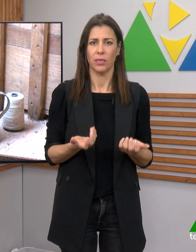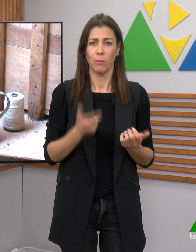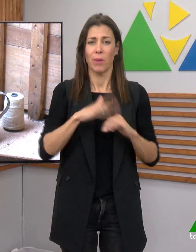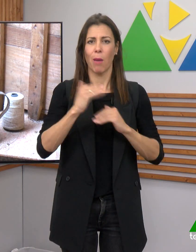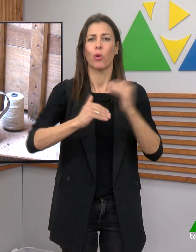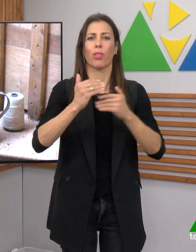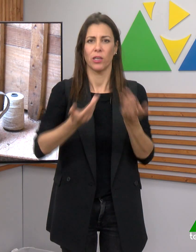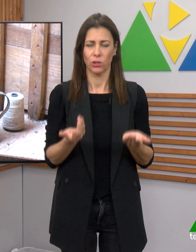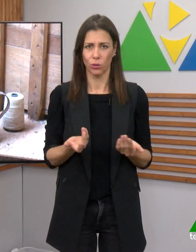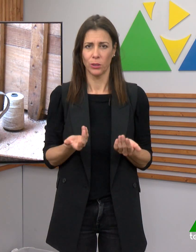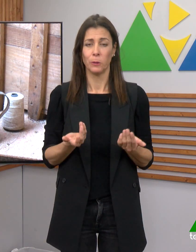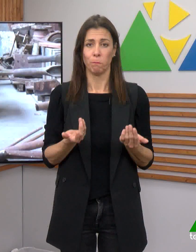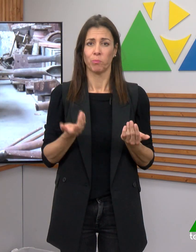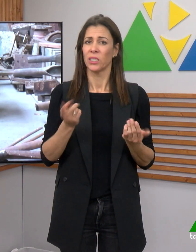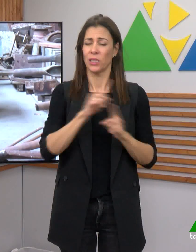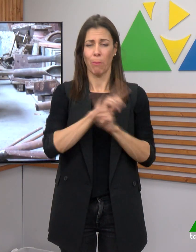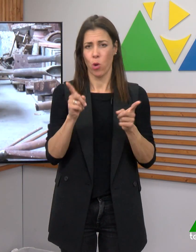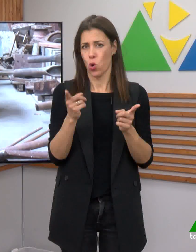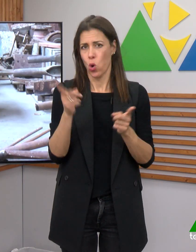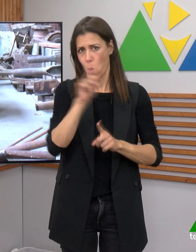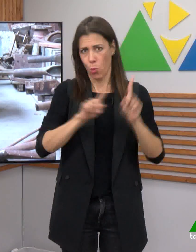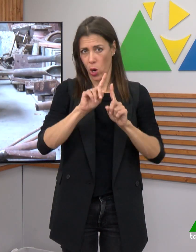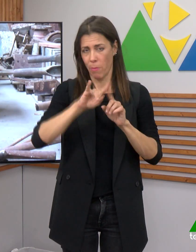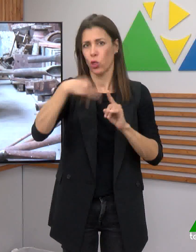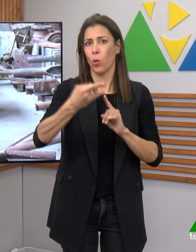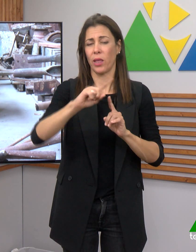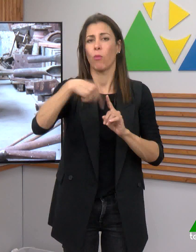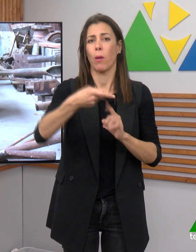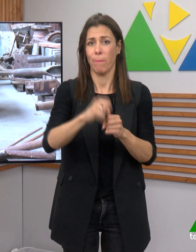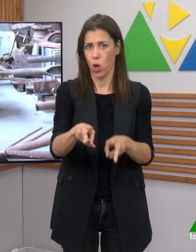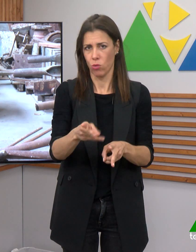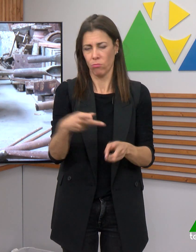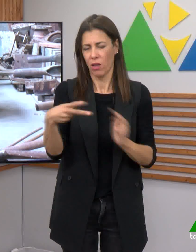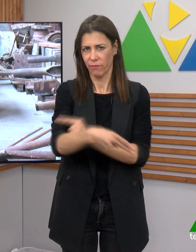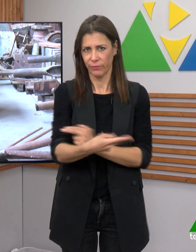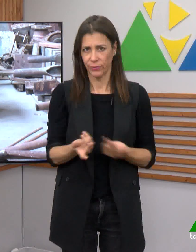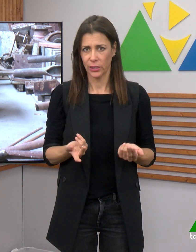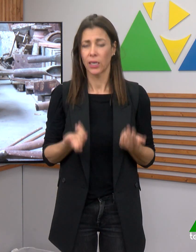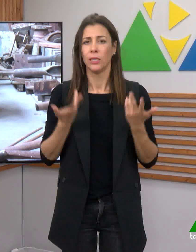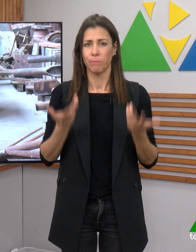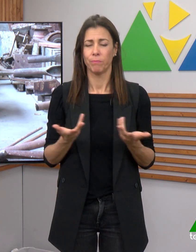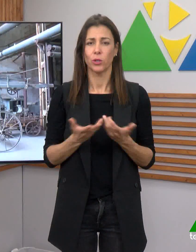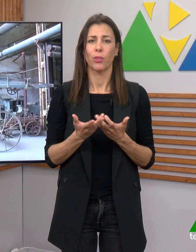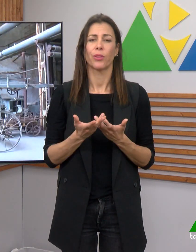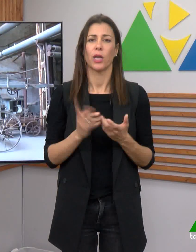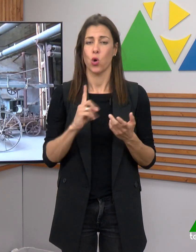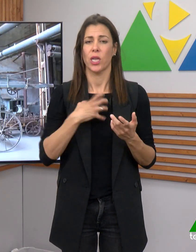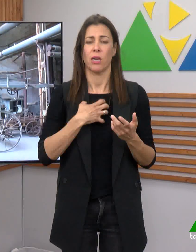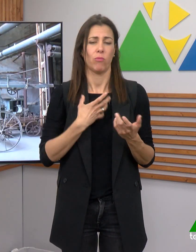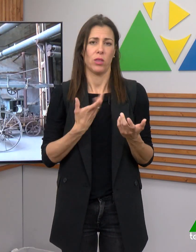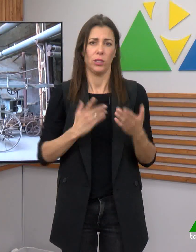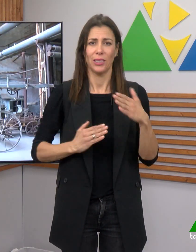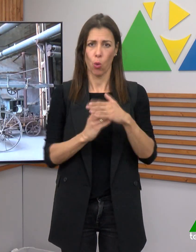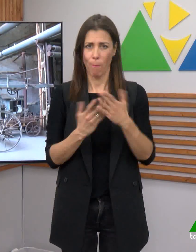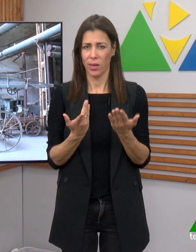proceso de fabricación y no hubiera problema de fabricación en la fábrica. Interrumpir el proceso de fabricación